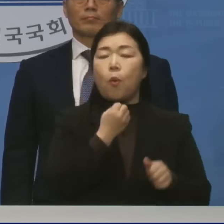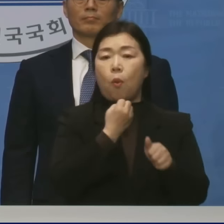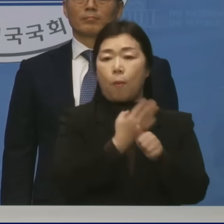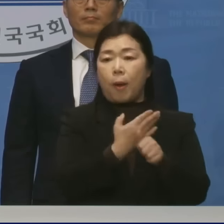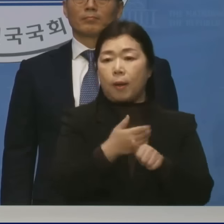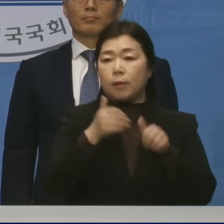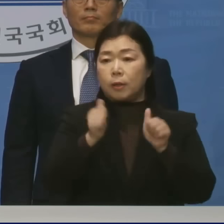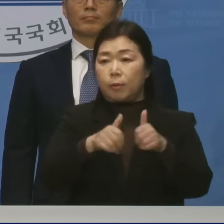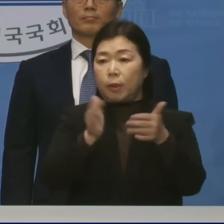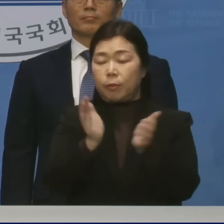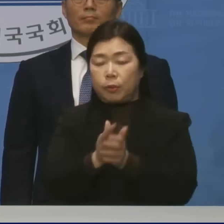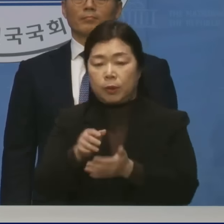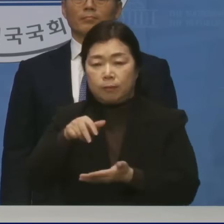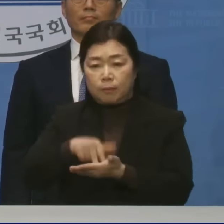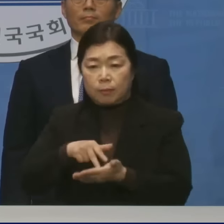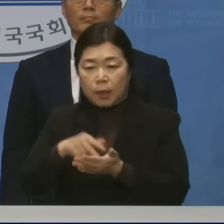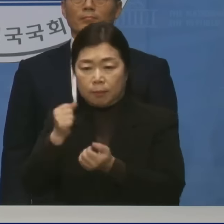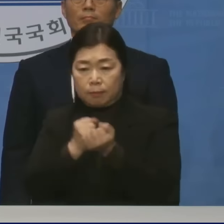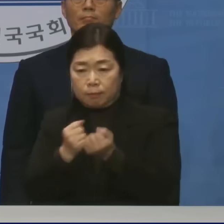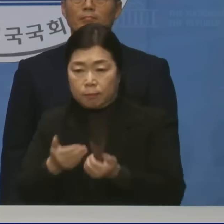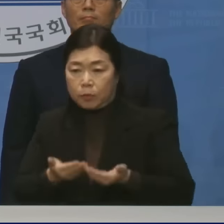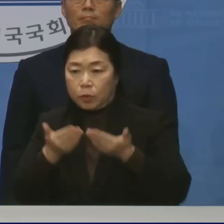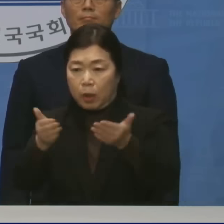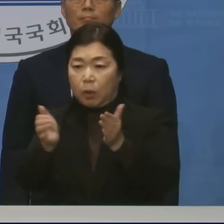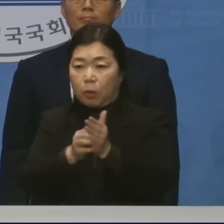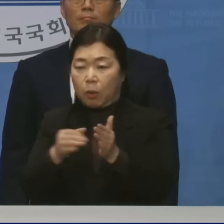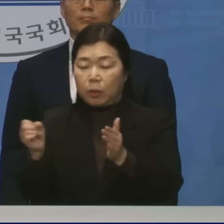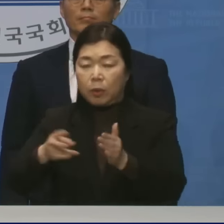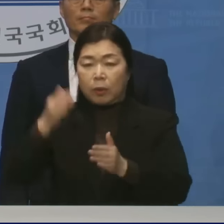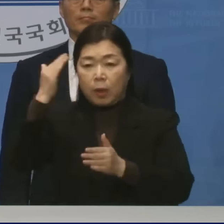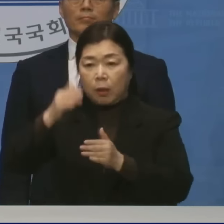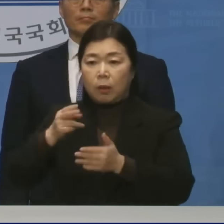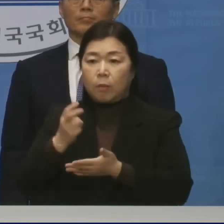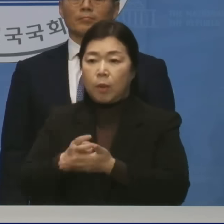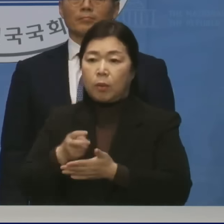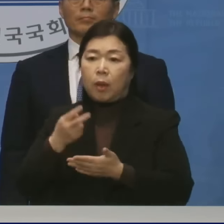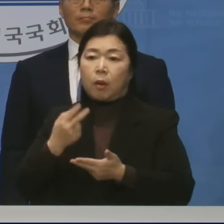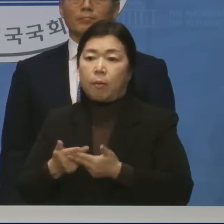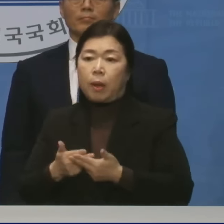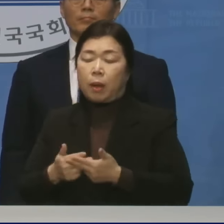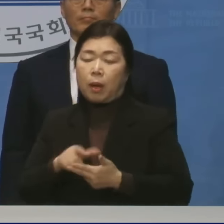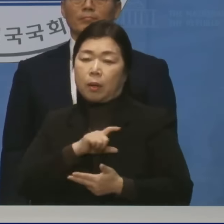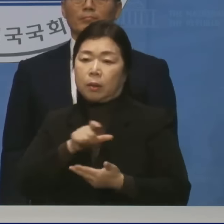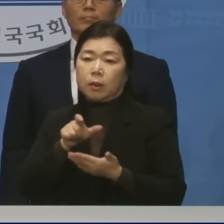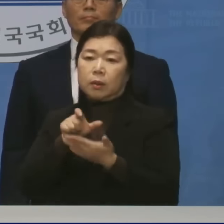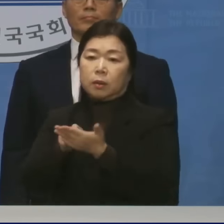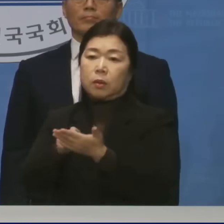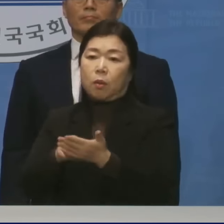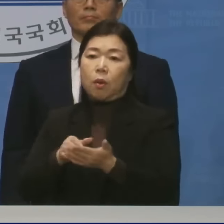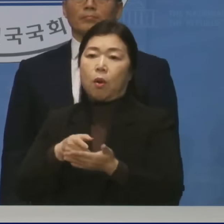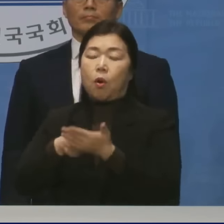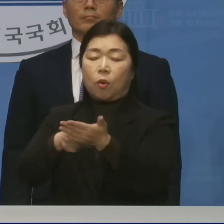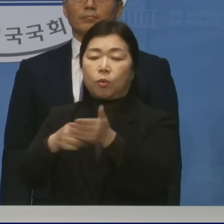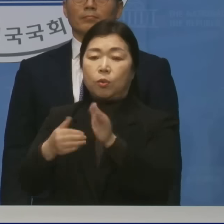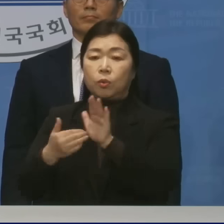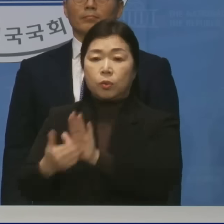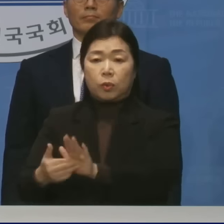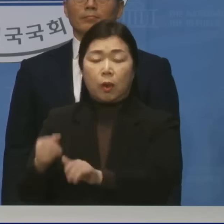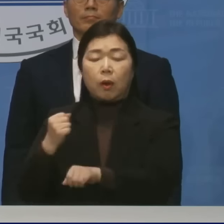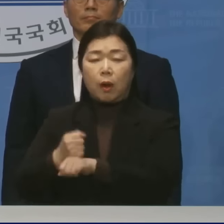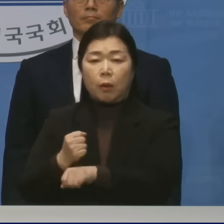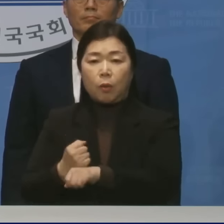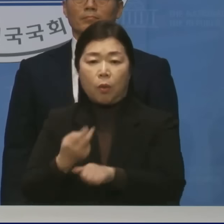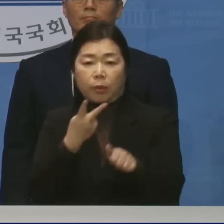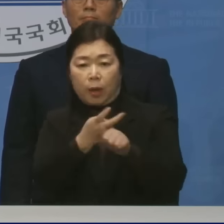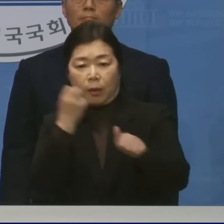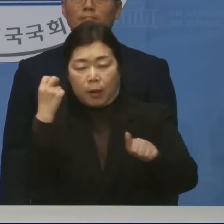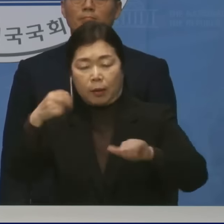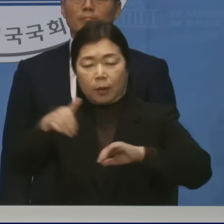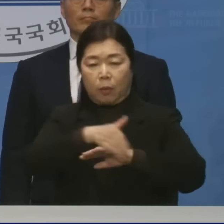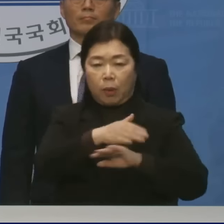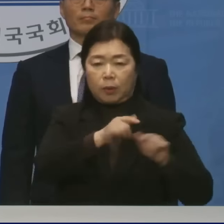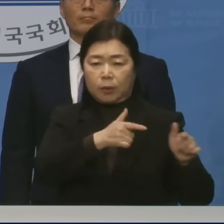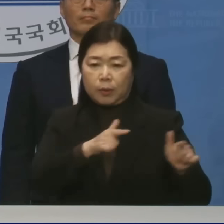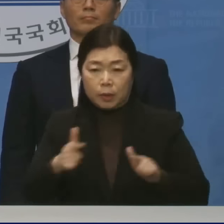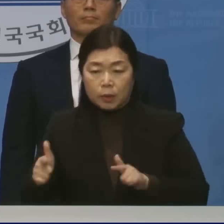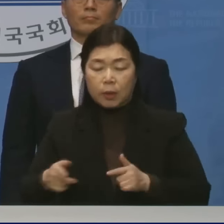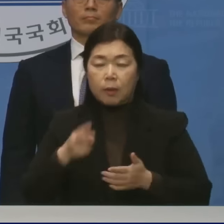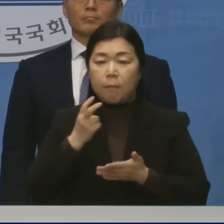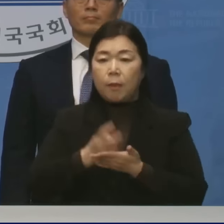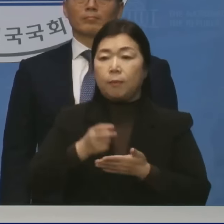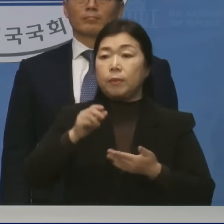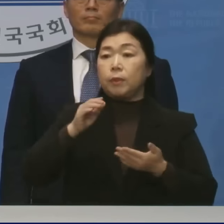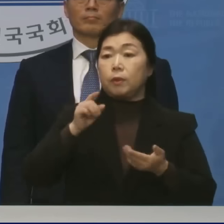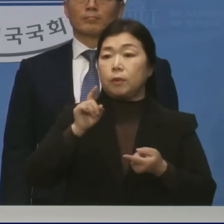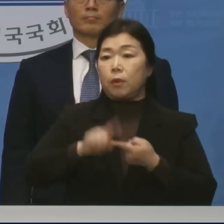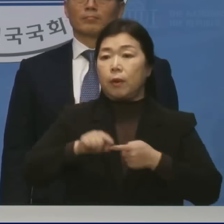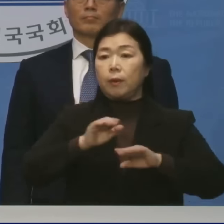제출, 대한변호사협회 변호사 등록 거부 요청서 제출, 탄핵안 발의 등 법률